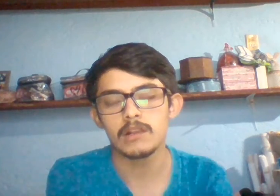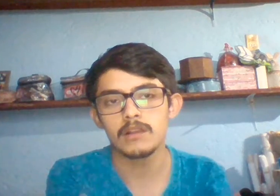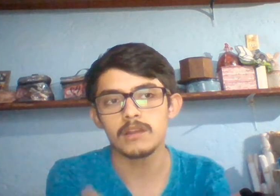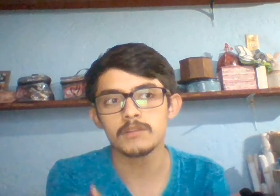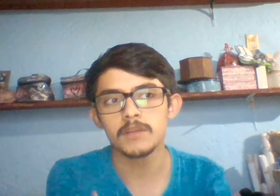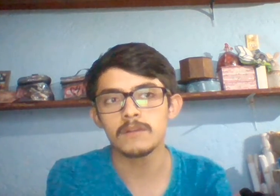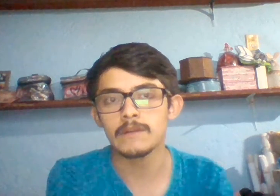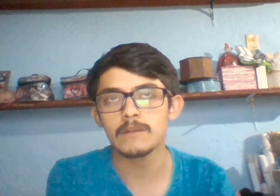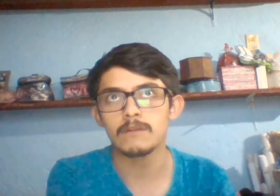¿cómo se llama?